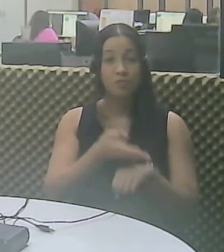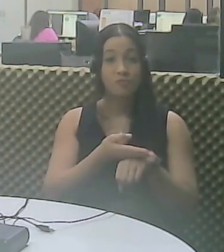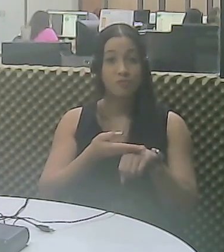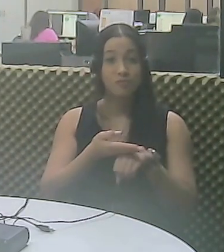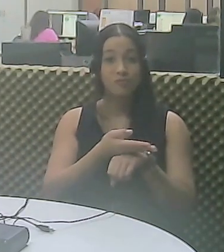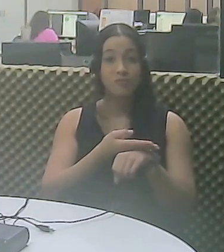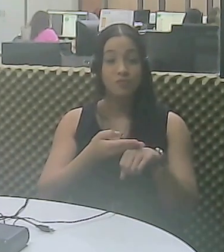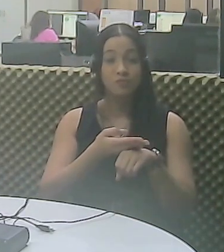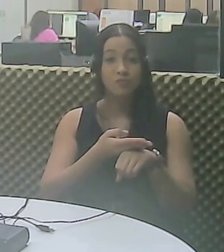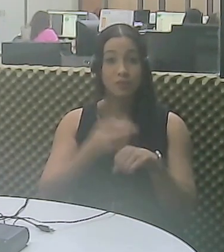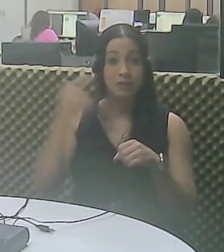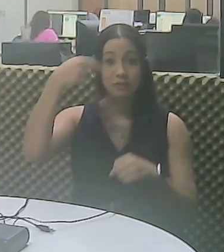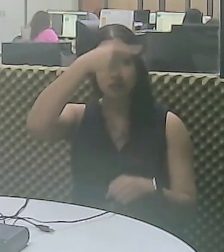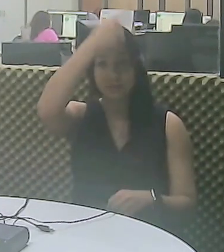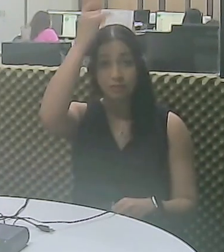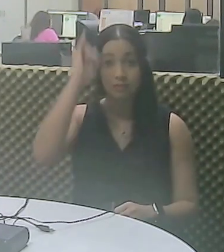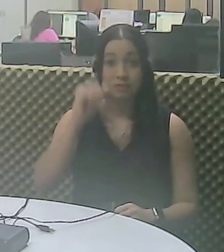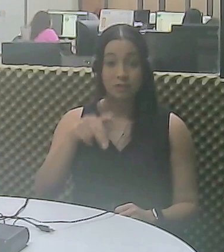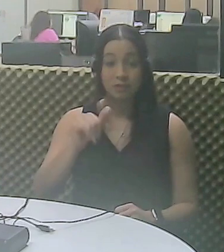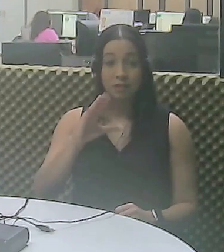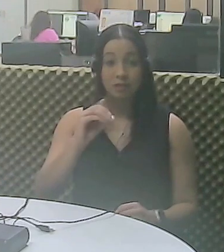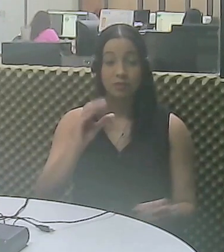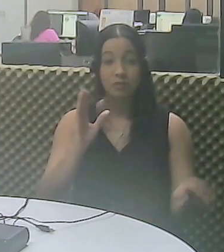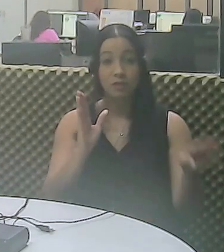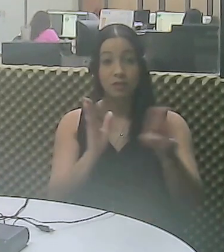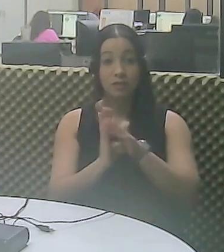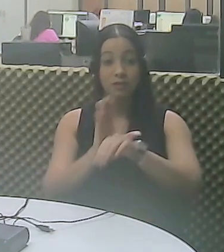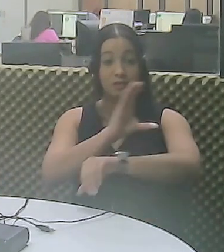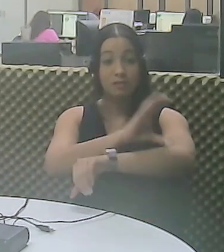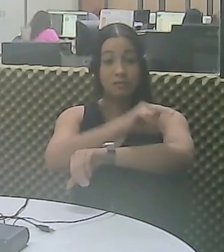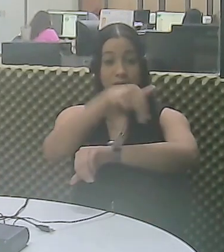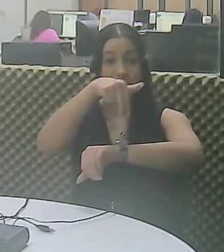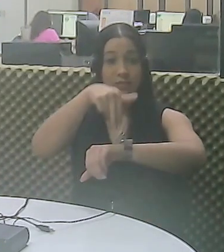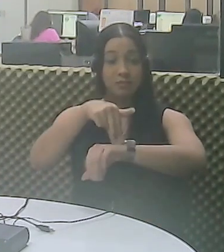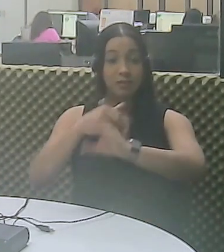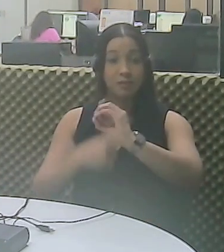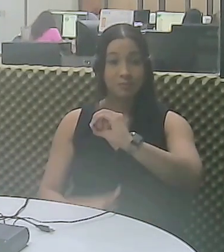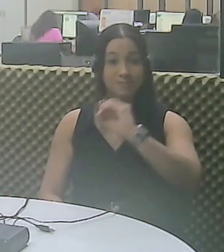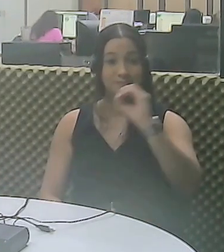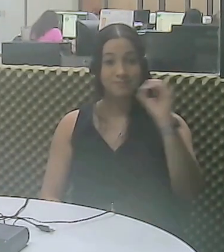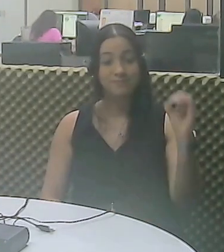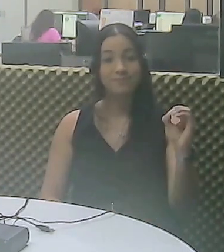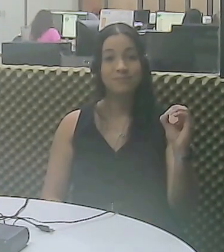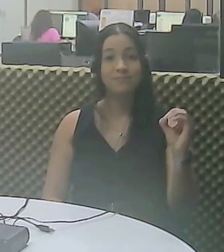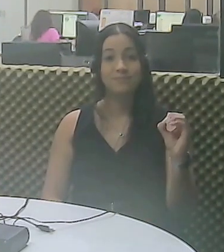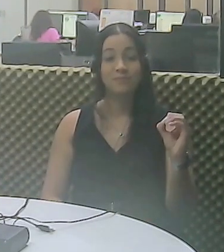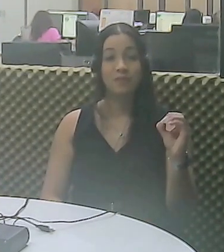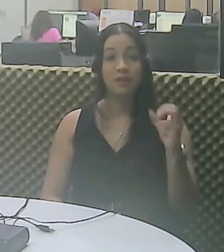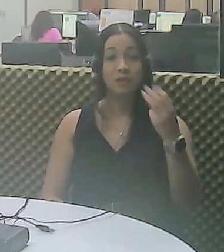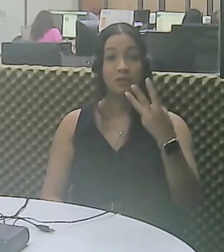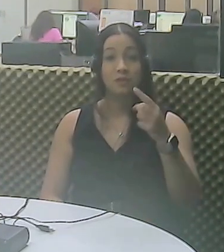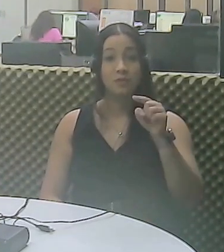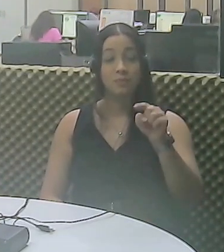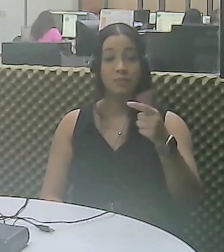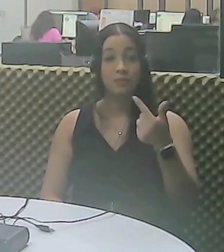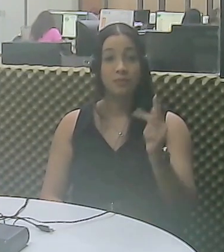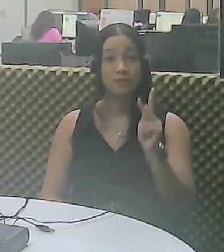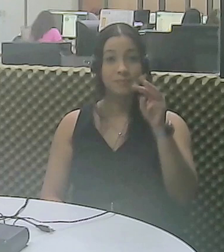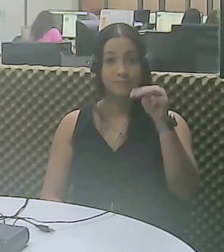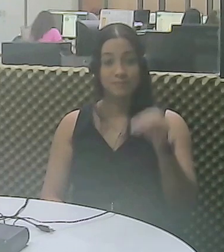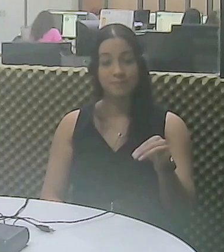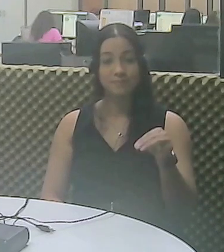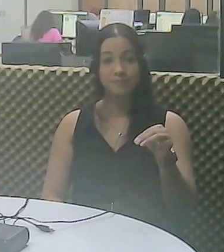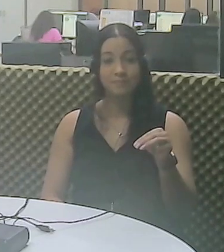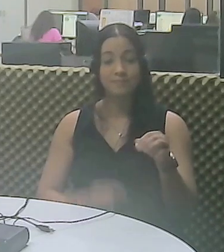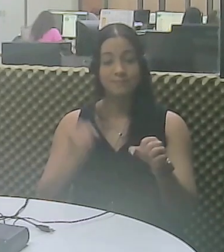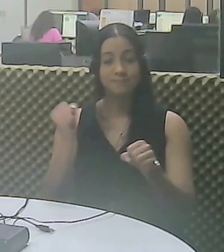de Reservação Santo Inácio e o Centro de Reservação Canaã, na região oeste, e terá extensão de 3,2 quilômetros.